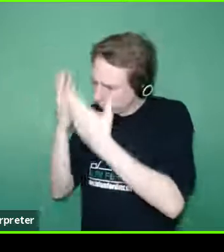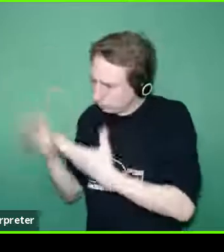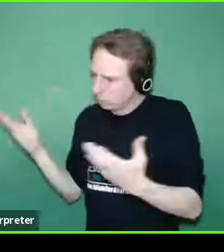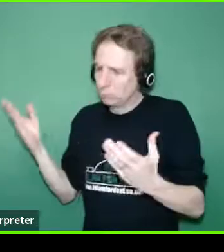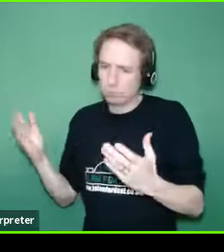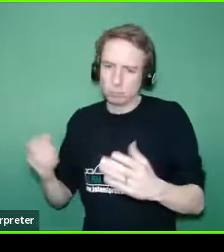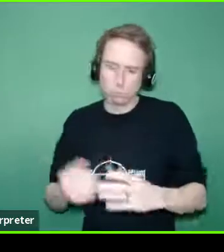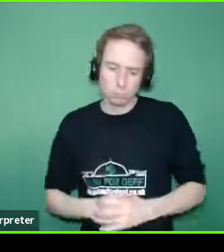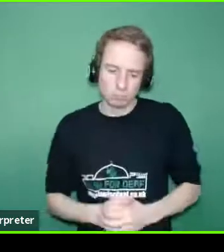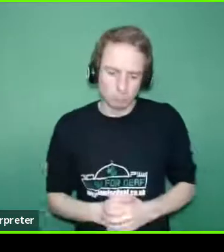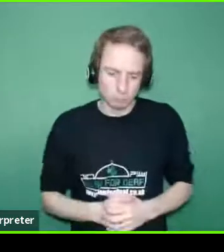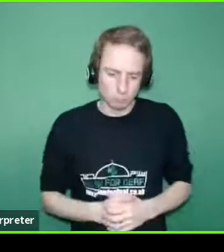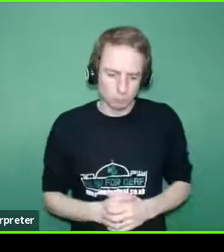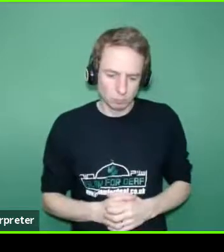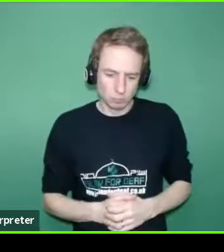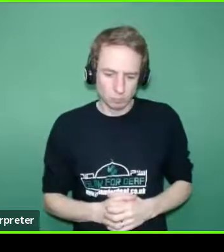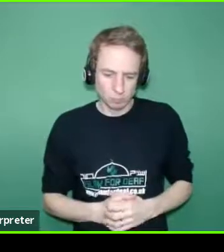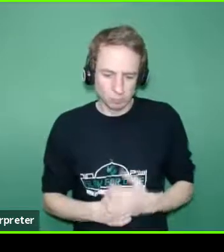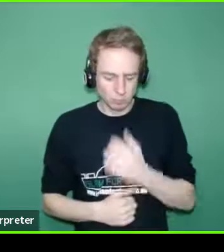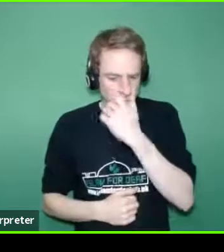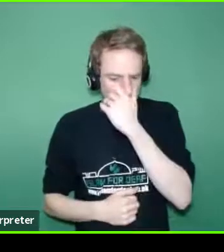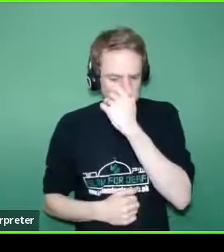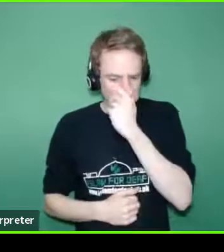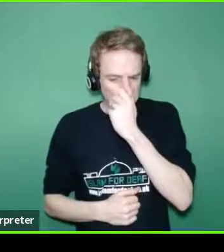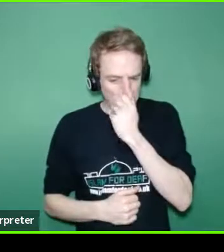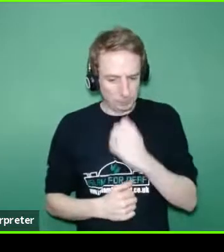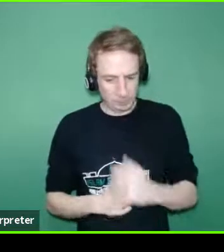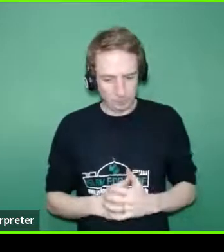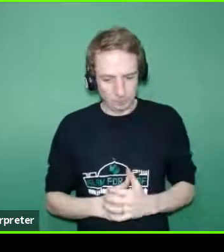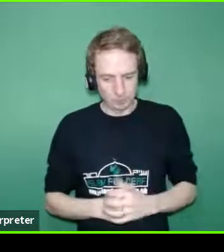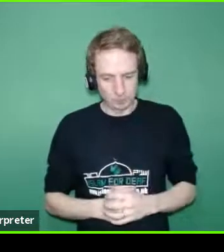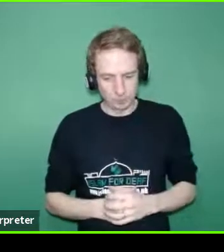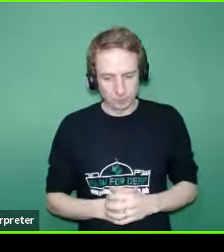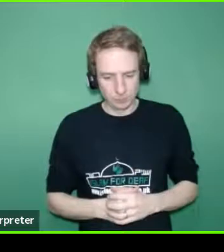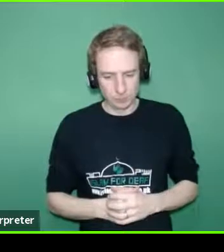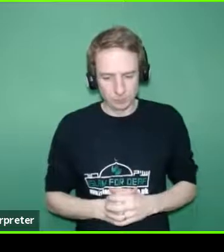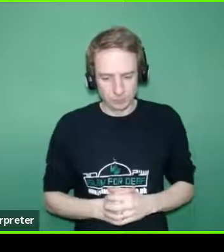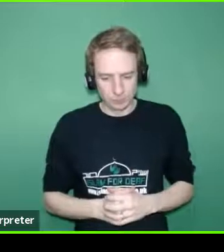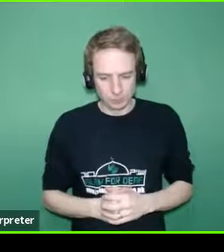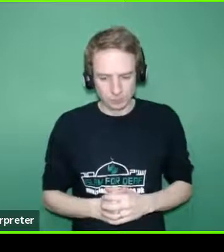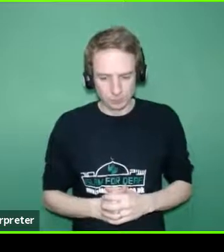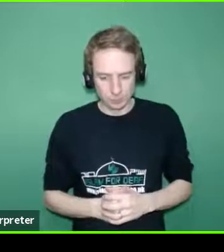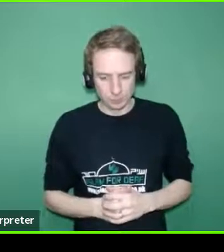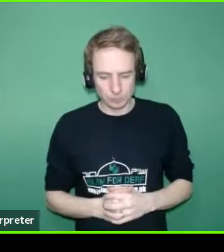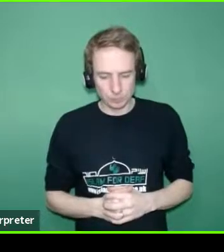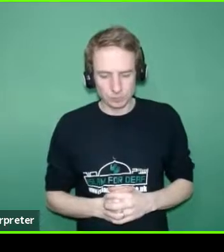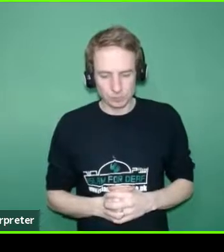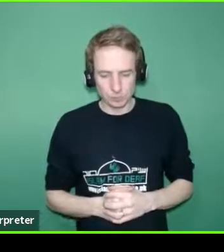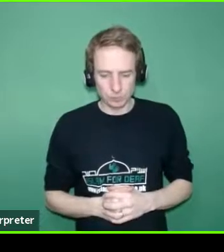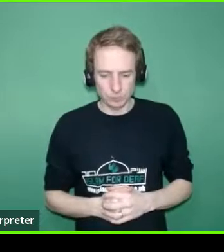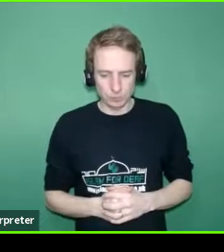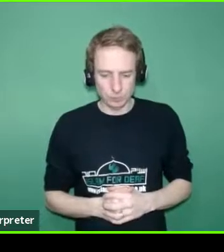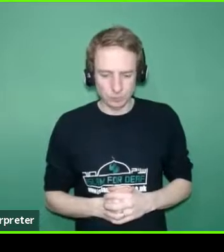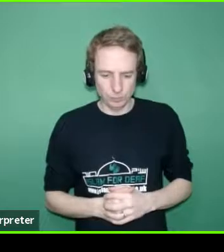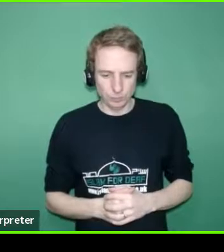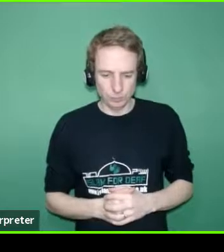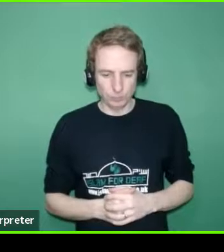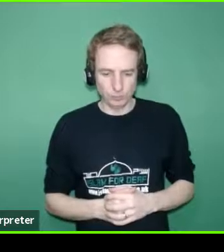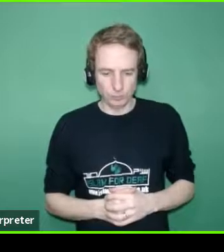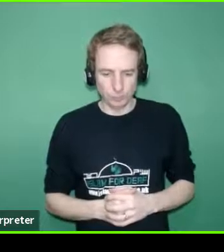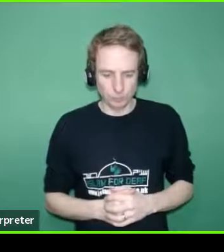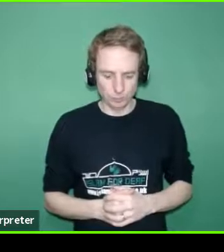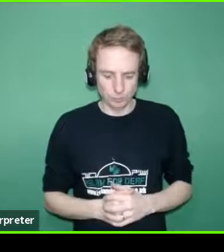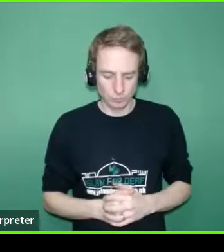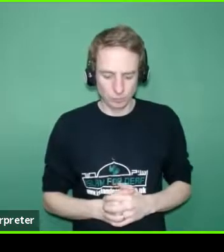من ما يذكر في الحديث عن قرب رمضان والحديث عن